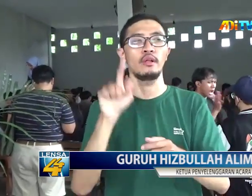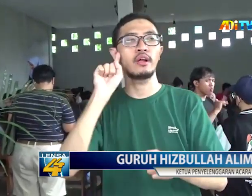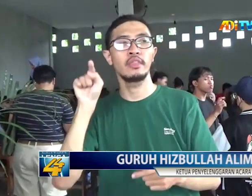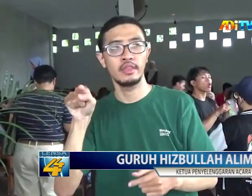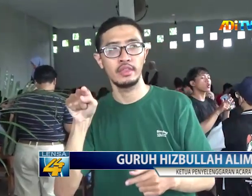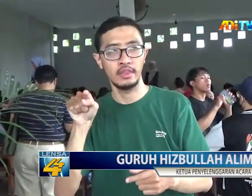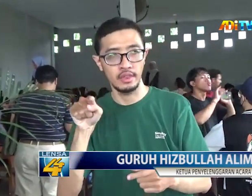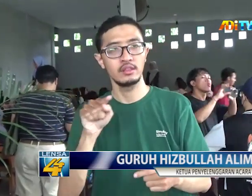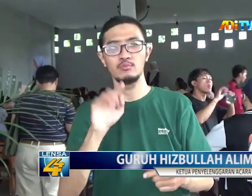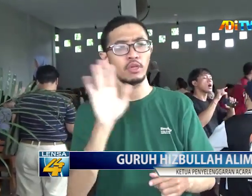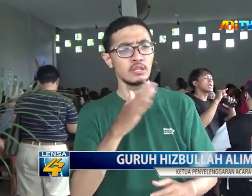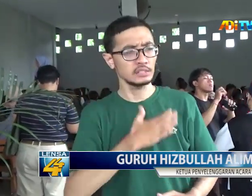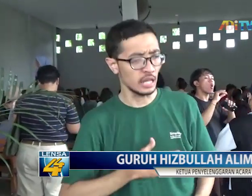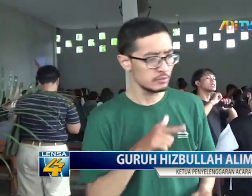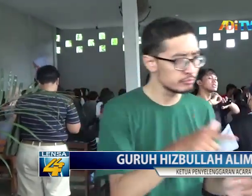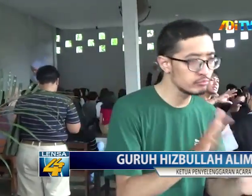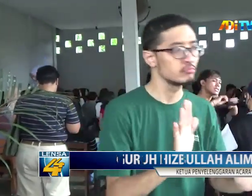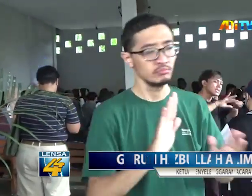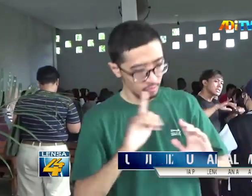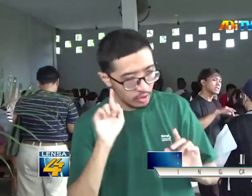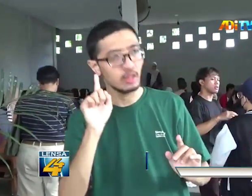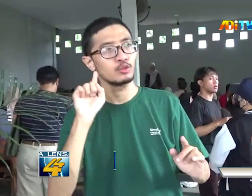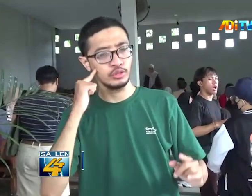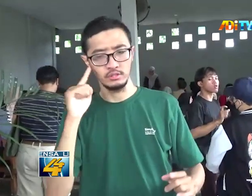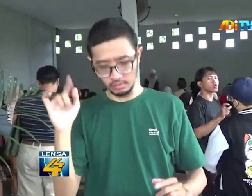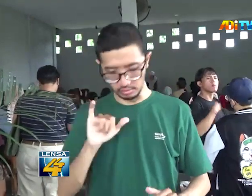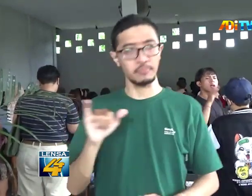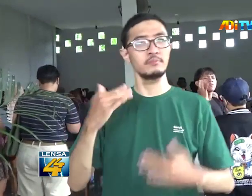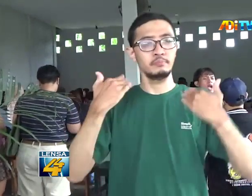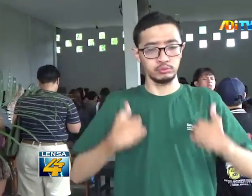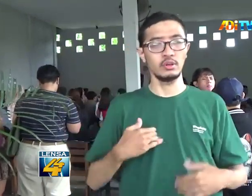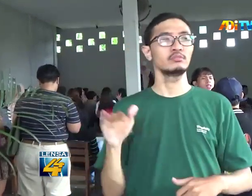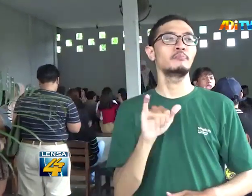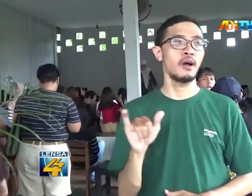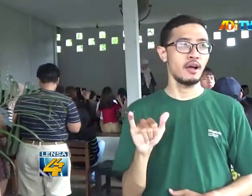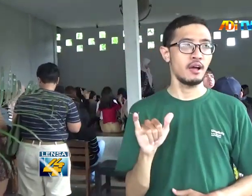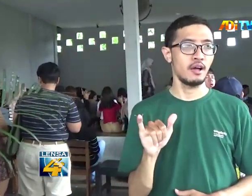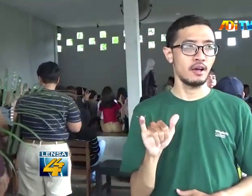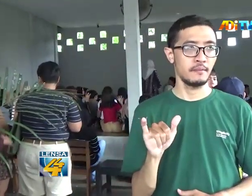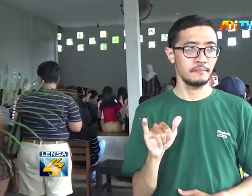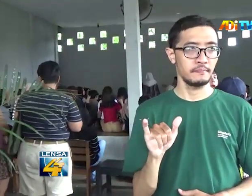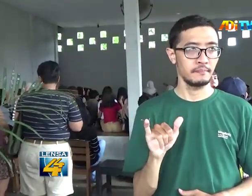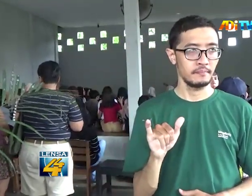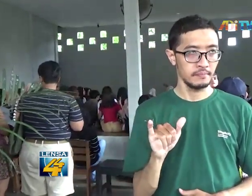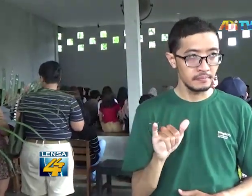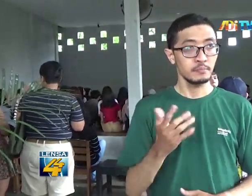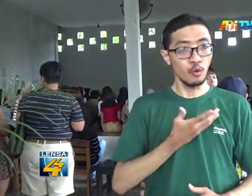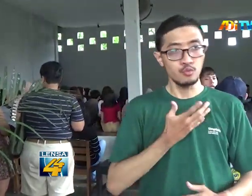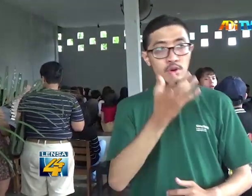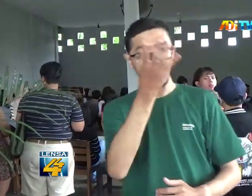merangkul teman-teman dengar jadi di sini untuk memperkenalkan tuli itu bagaimana Jadi teman-teman tidak